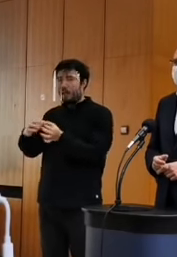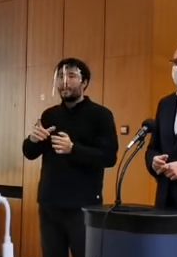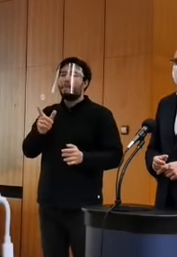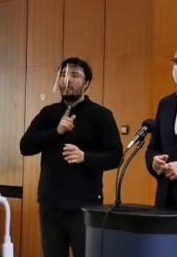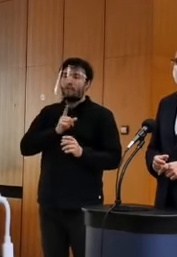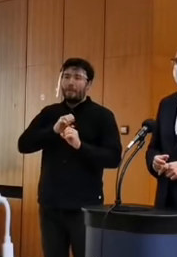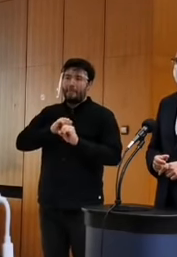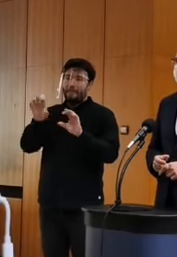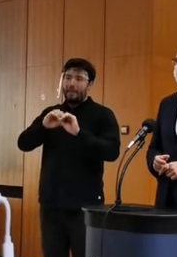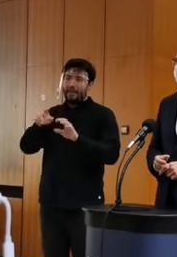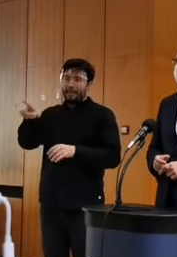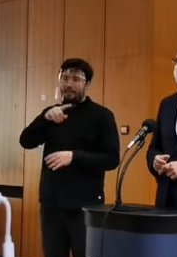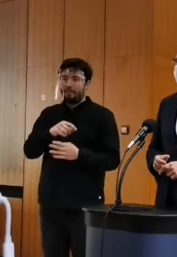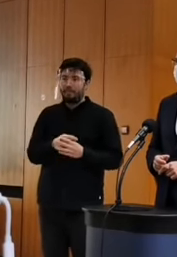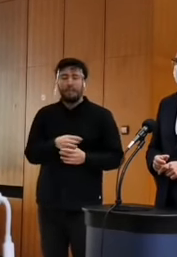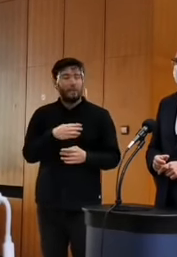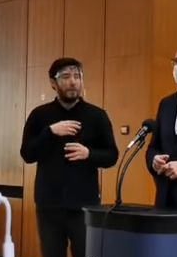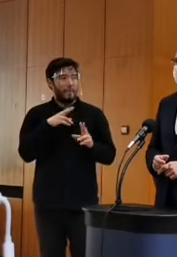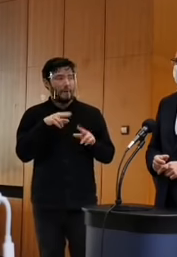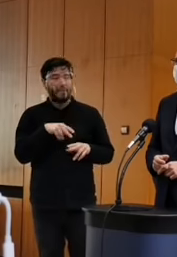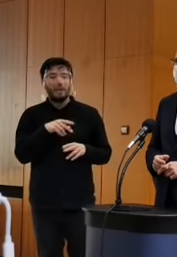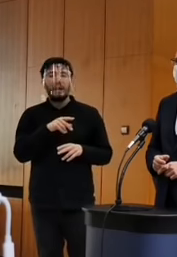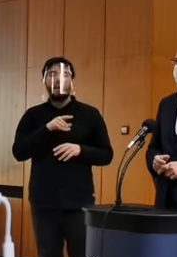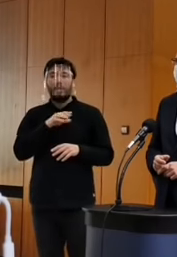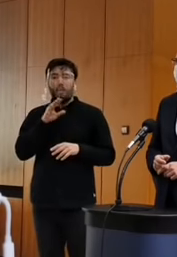Je pravda, že to bude stane Remišovou za